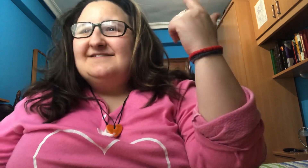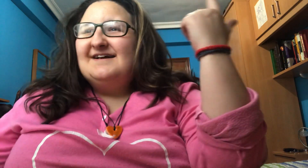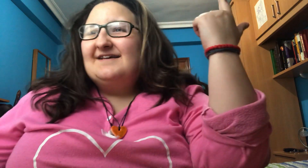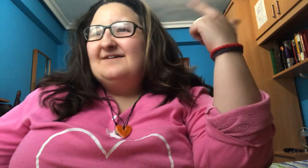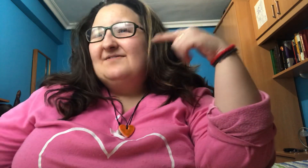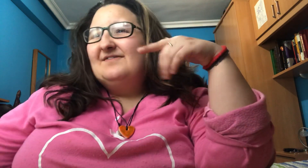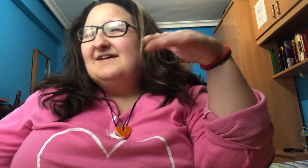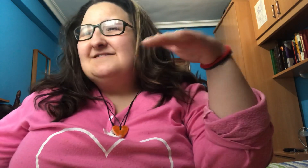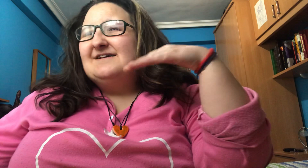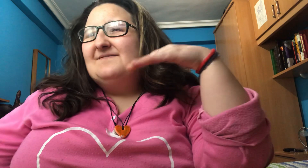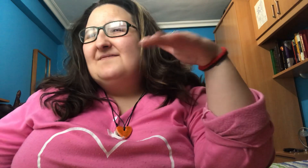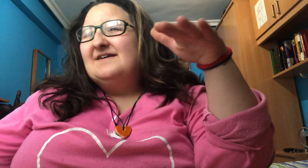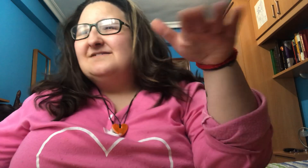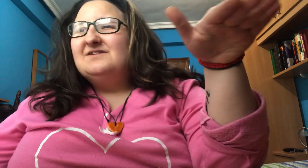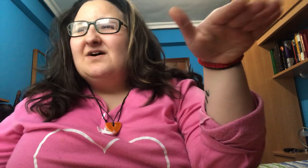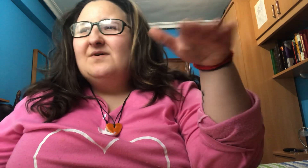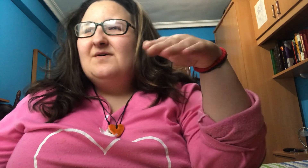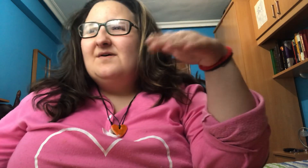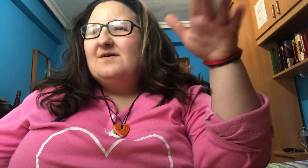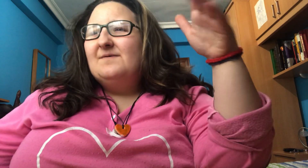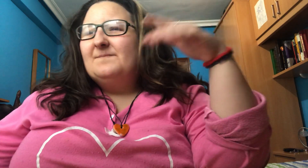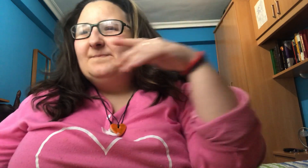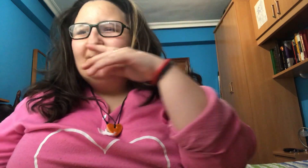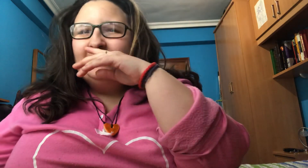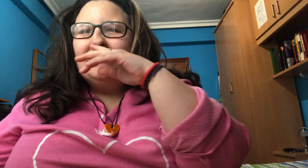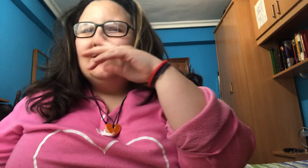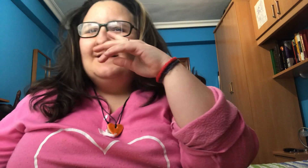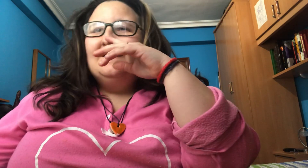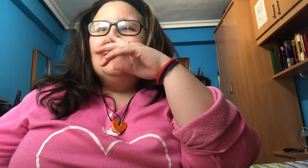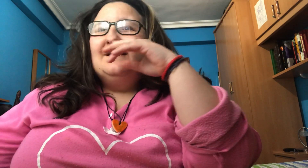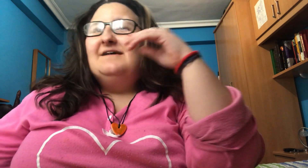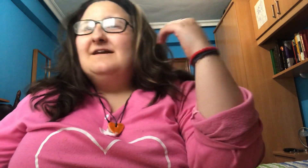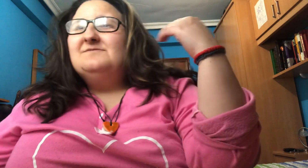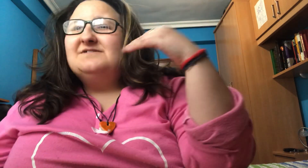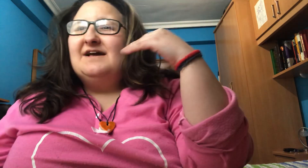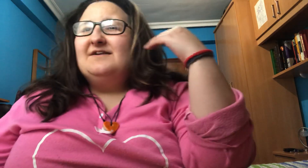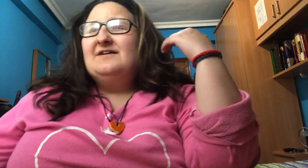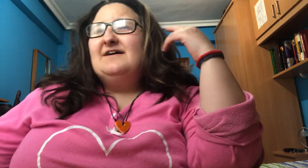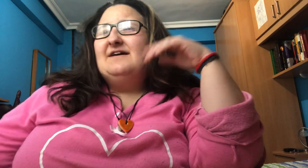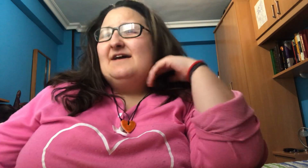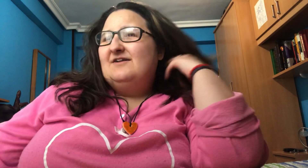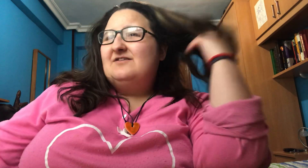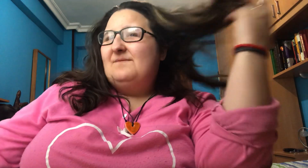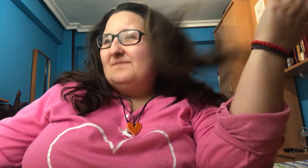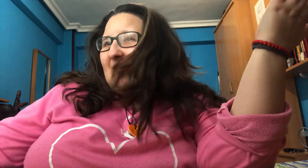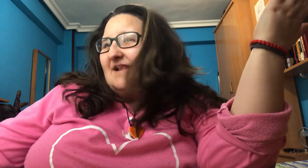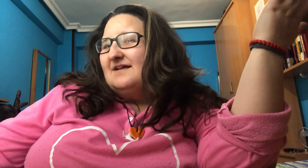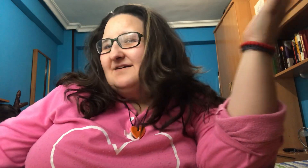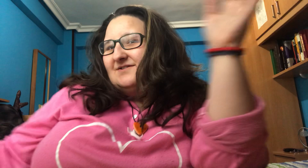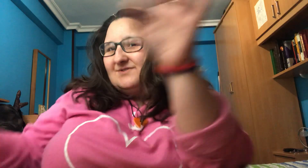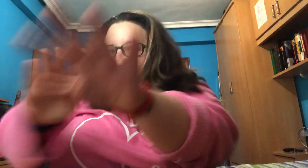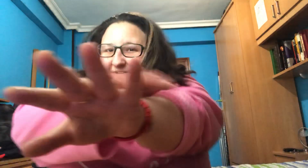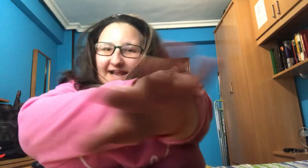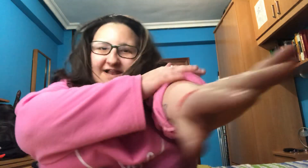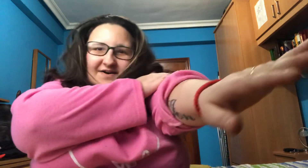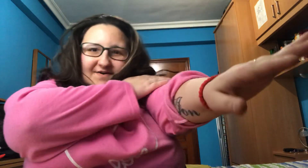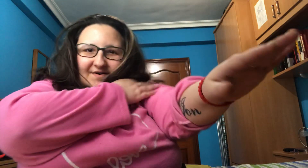hasta que un día se marchó. Ya busqué en otra piel tu